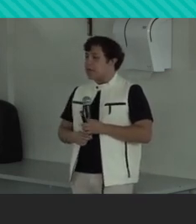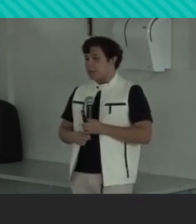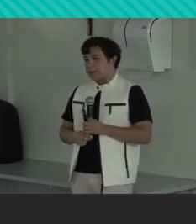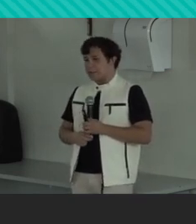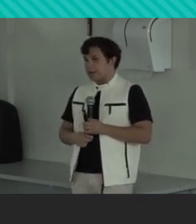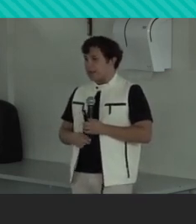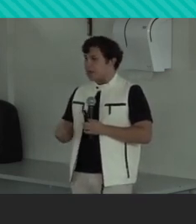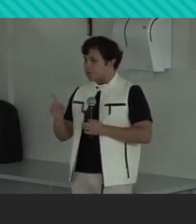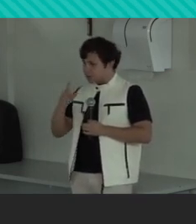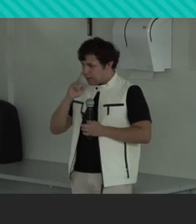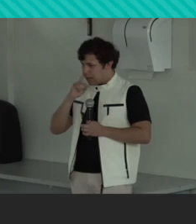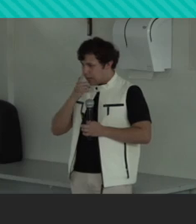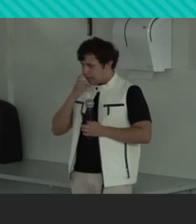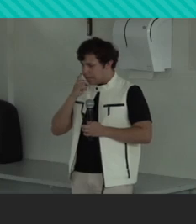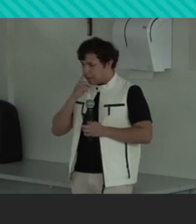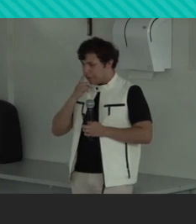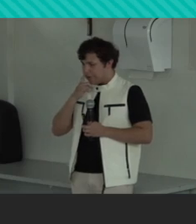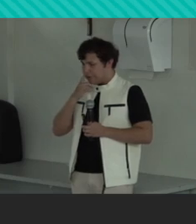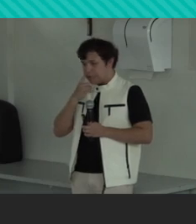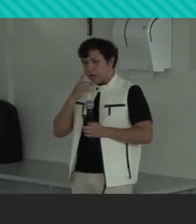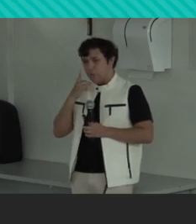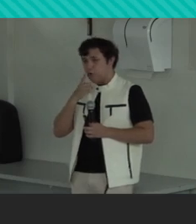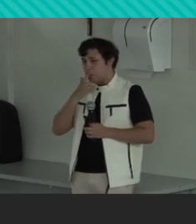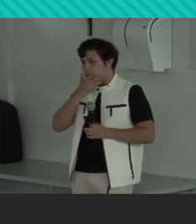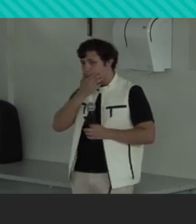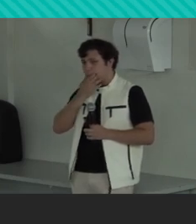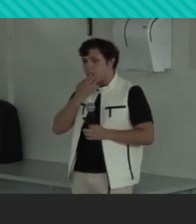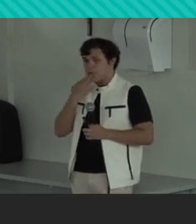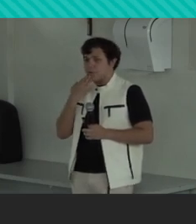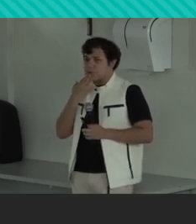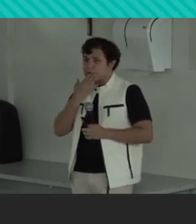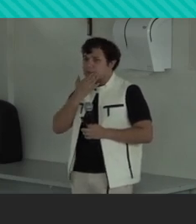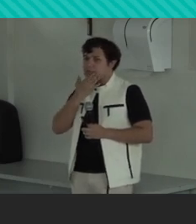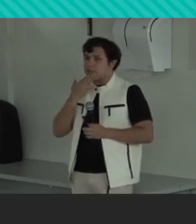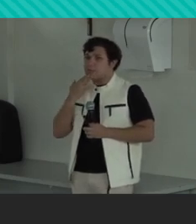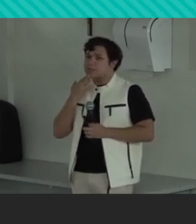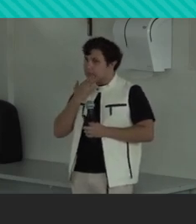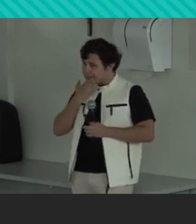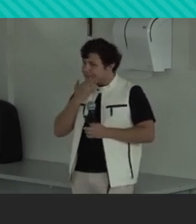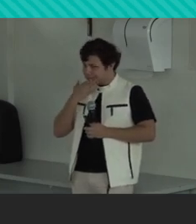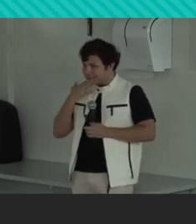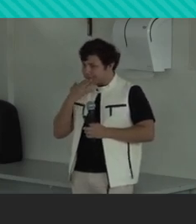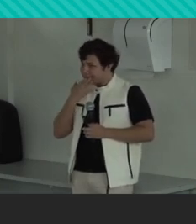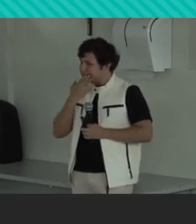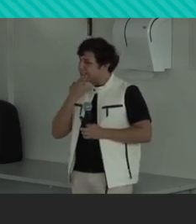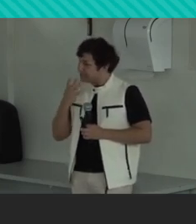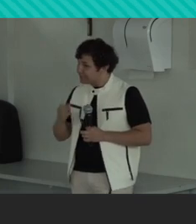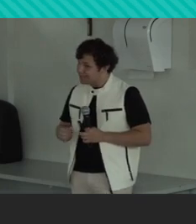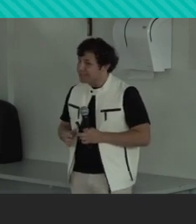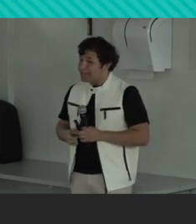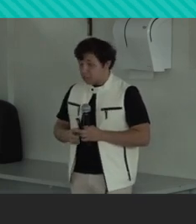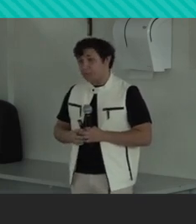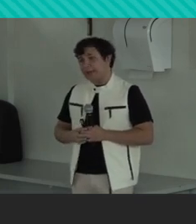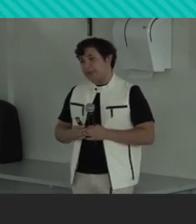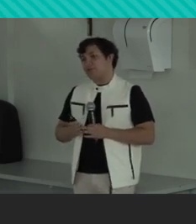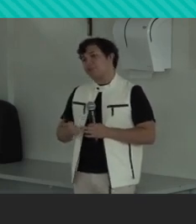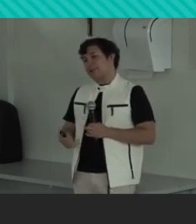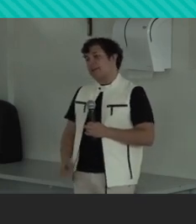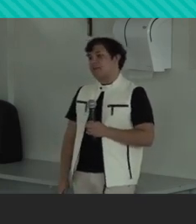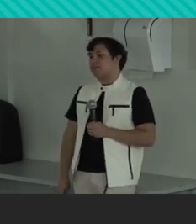Y la primaria hay una, si mal no recuerdo, en Tlajumulco, con intérpretes de lengua de señas. Sí, es complicado encontrarlas